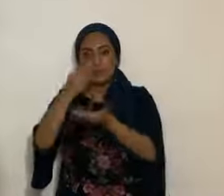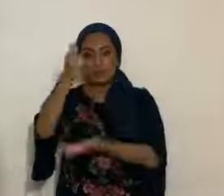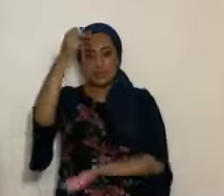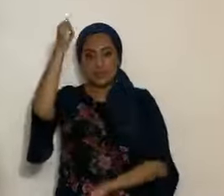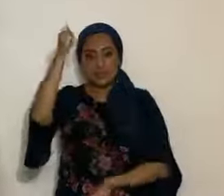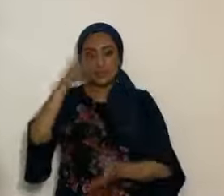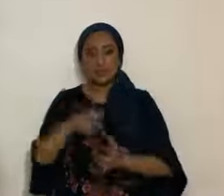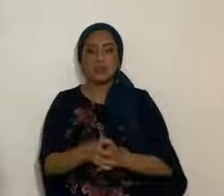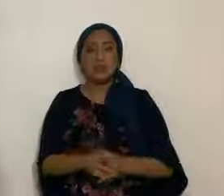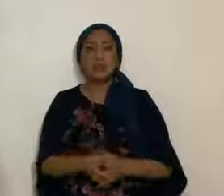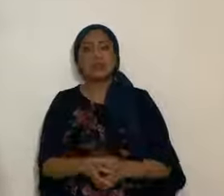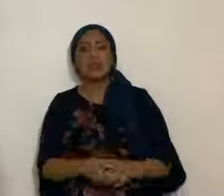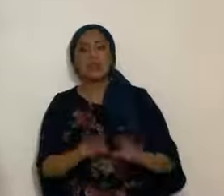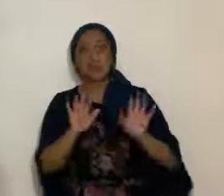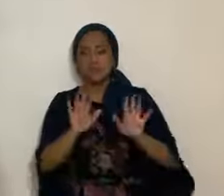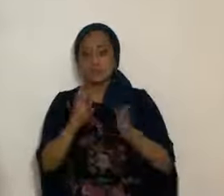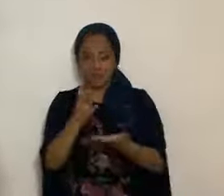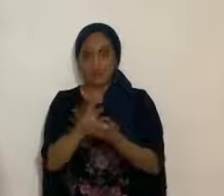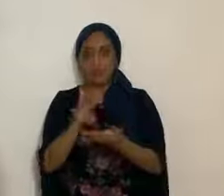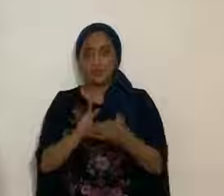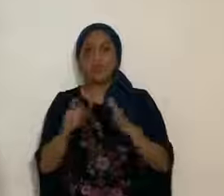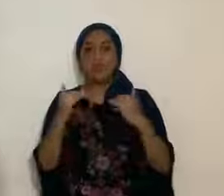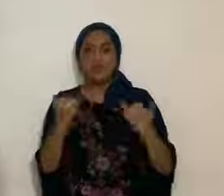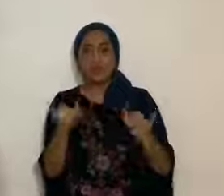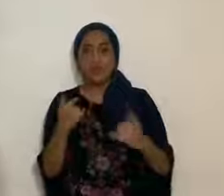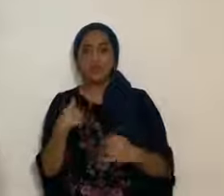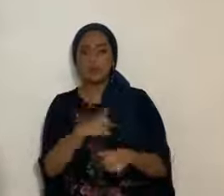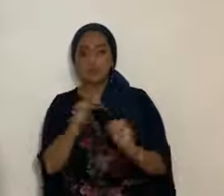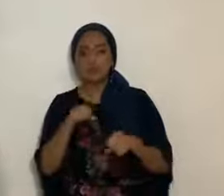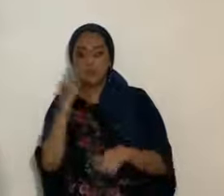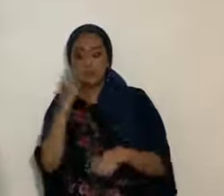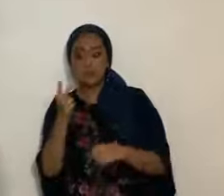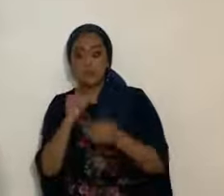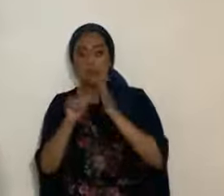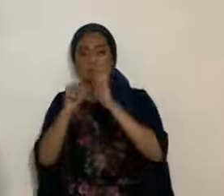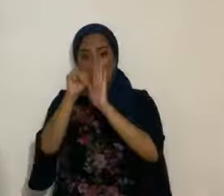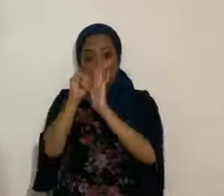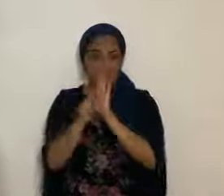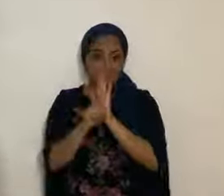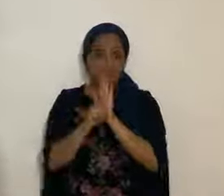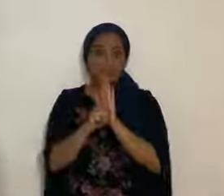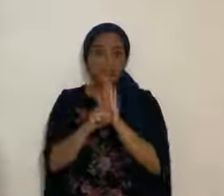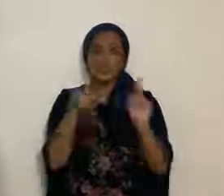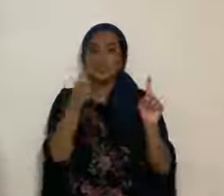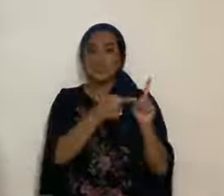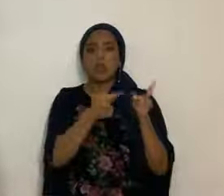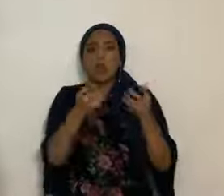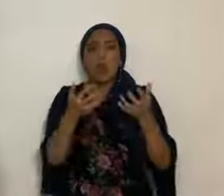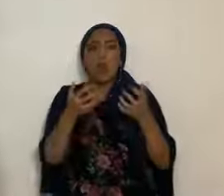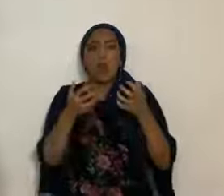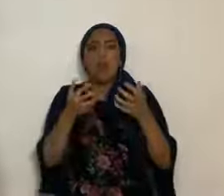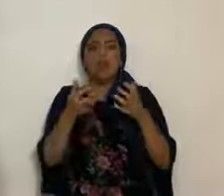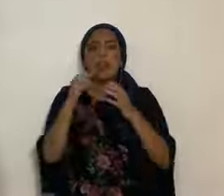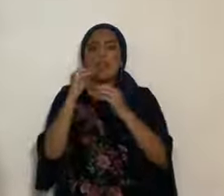hasta aquí nosotros nos vamos a dar cuenta que Moisés quiso solucionar, o de alguna